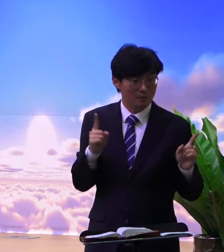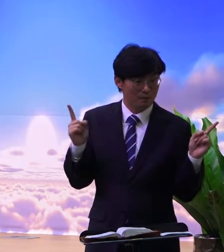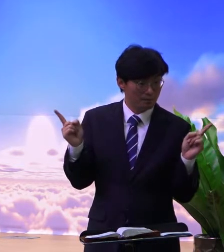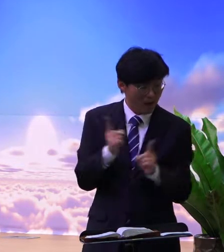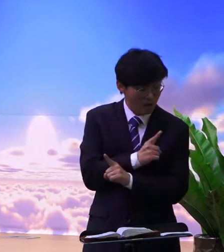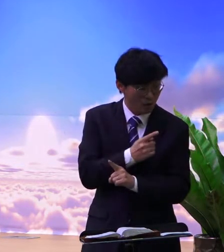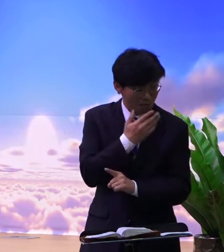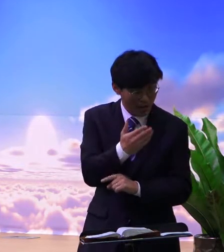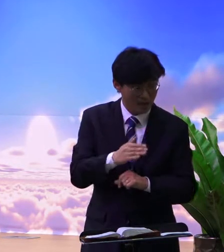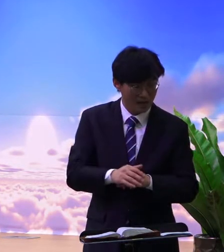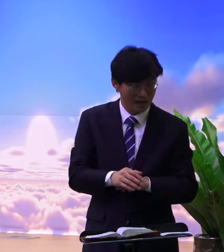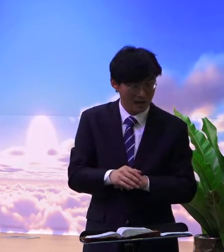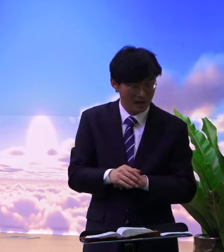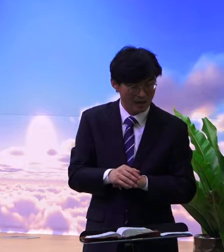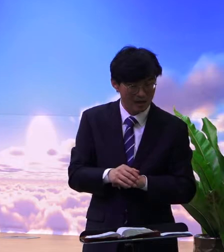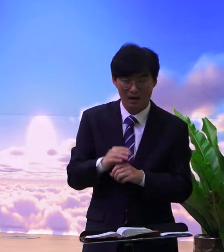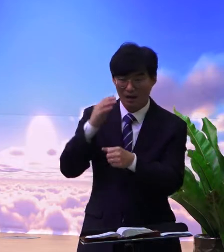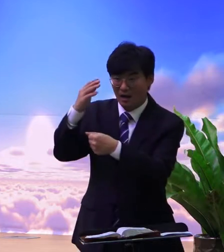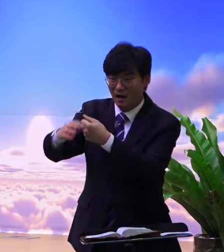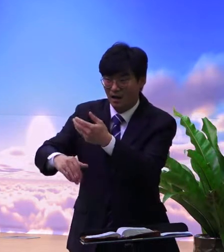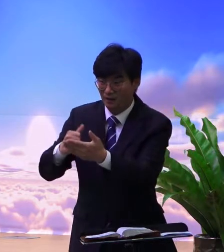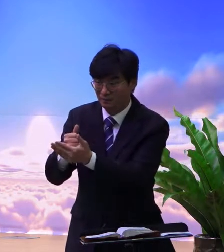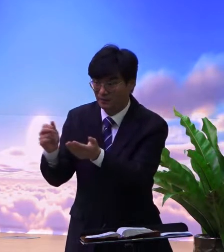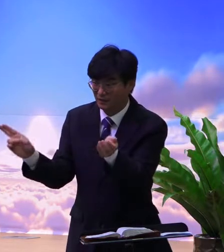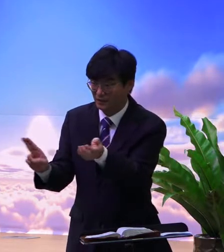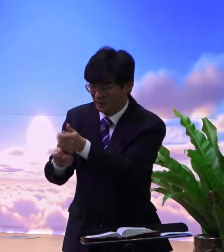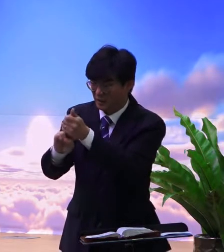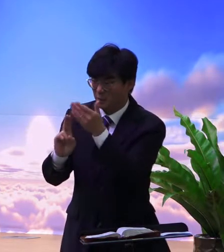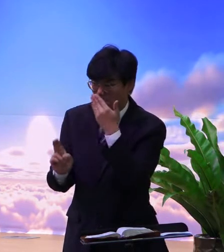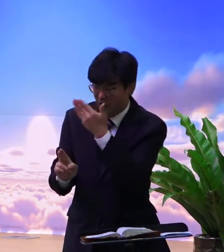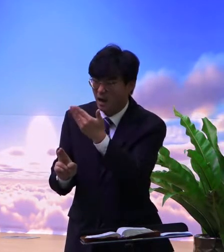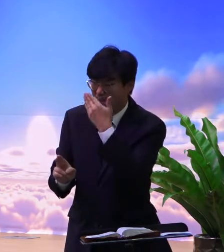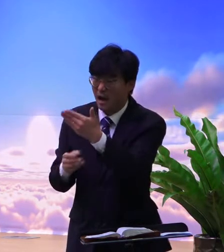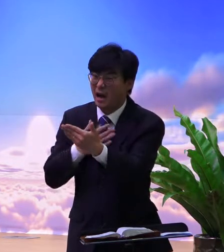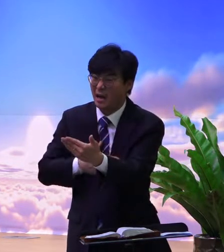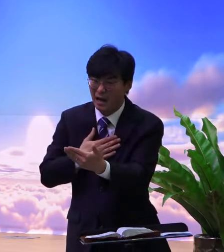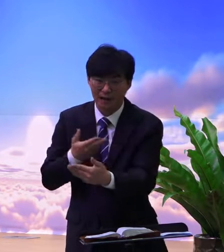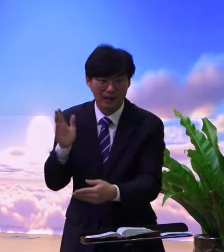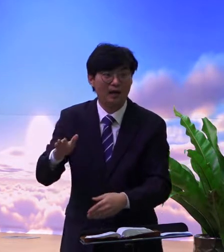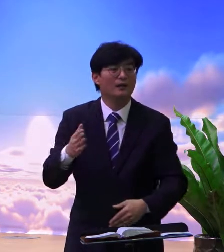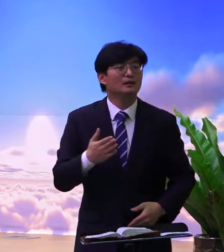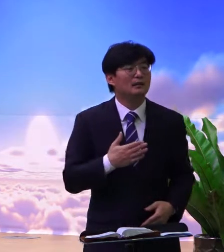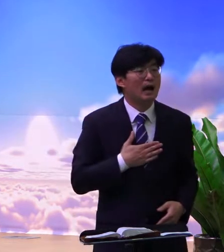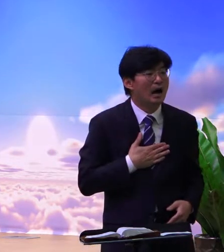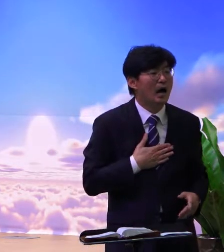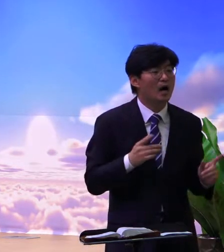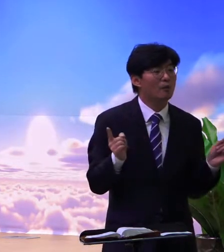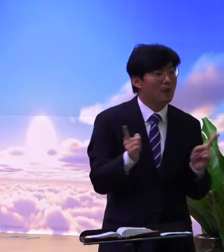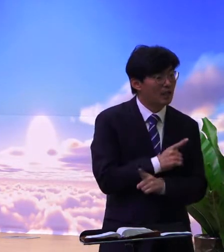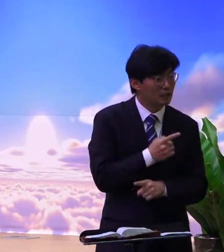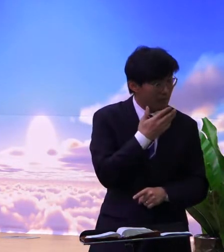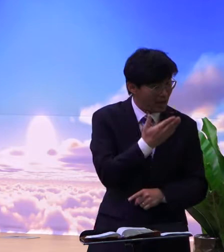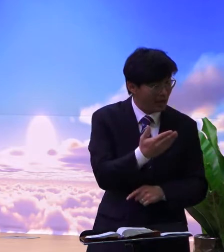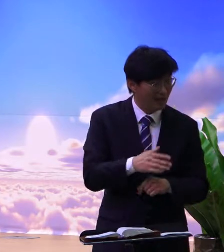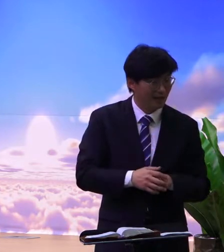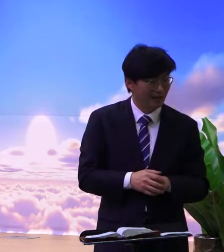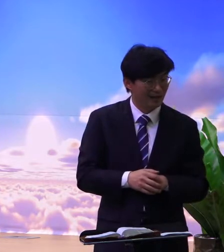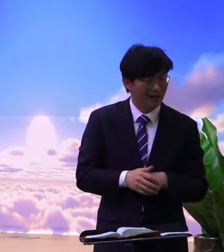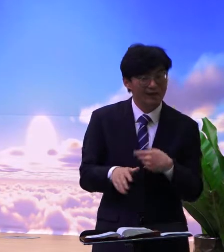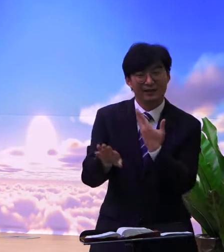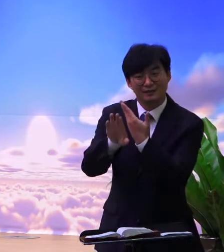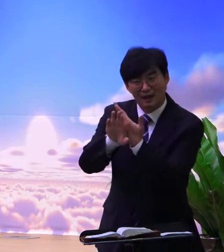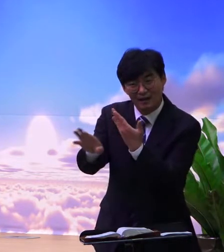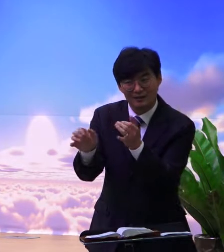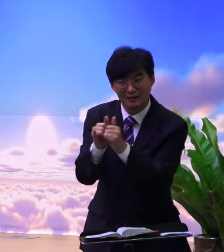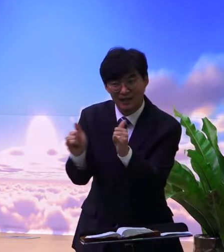성경에 기록된 하나님, 놀라운 기적을 행하신 하나님, 이것은 알겠는데 그 하나님이 내 삶에 오셔서 내